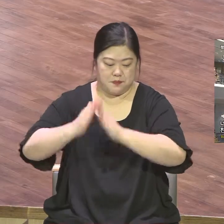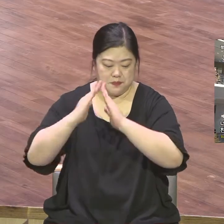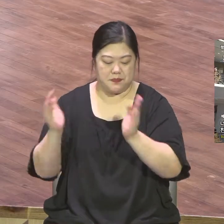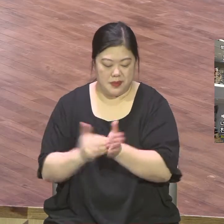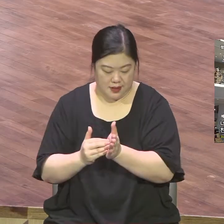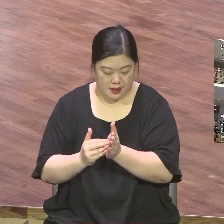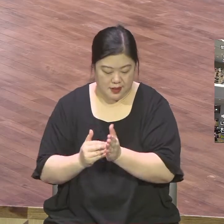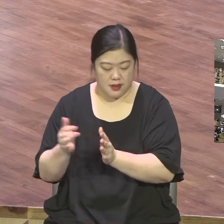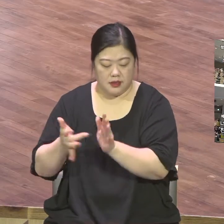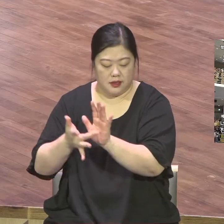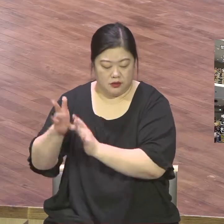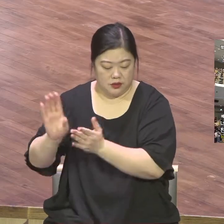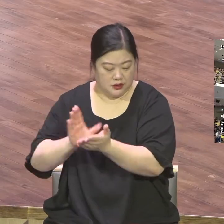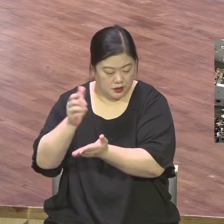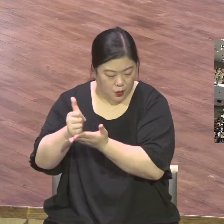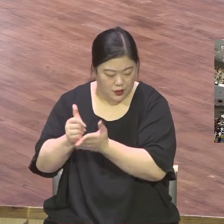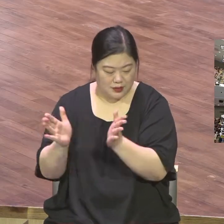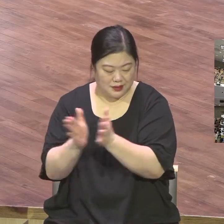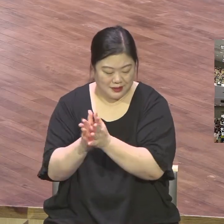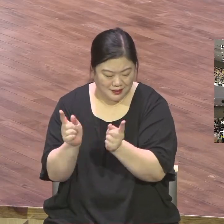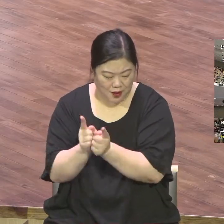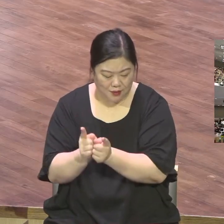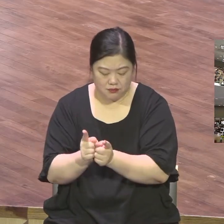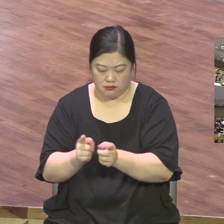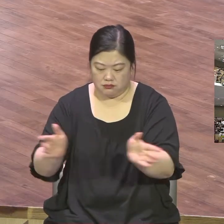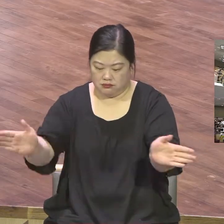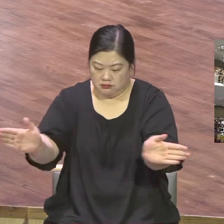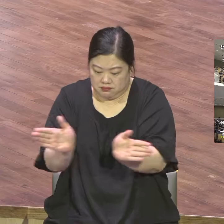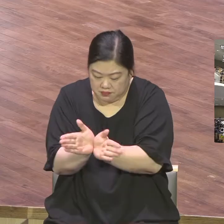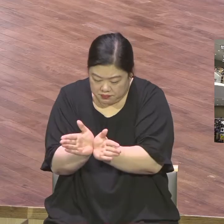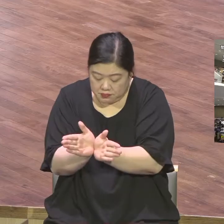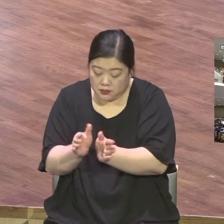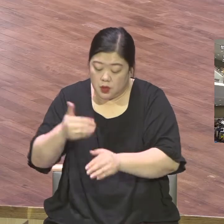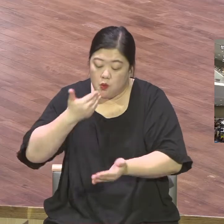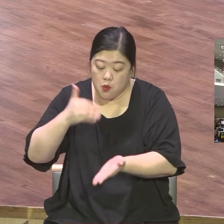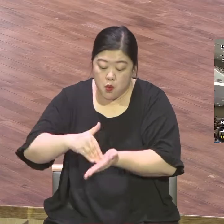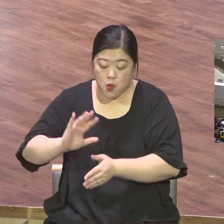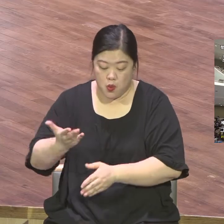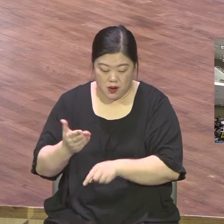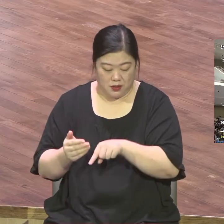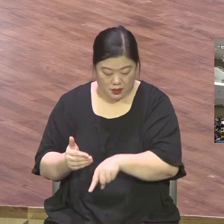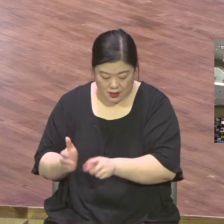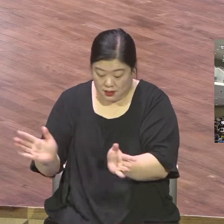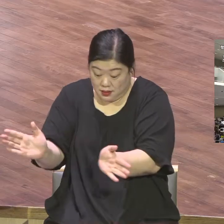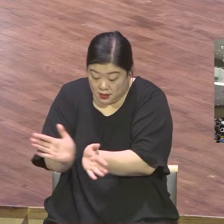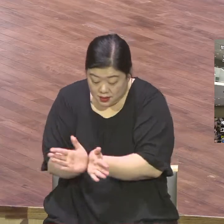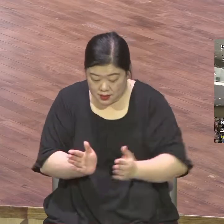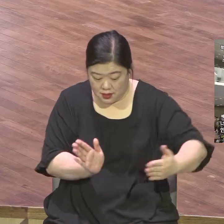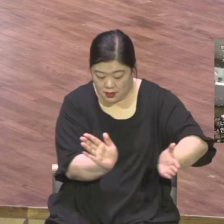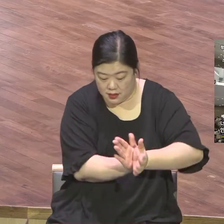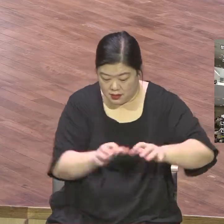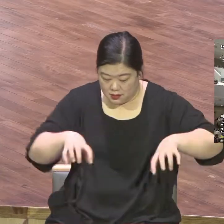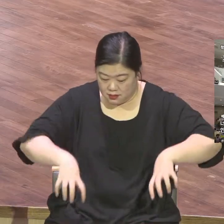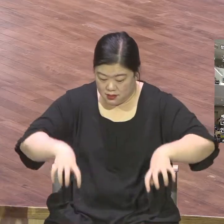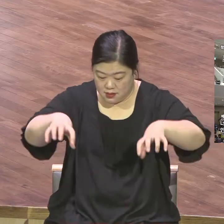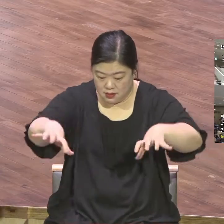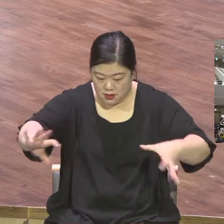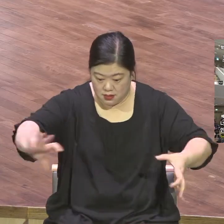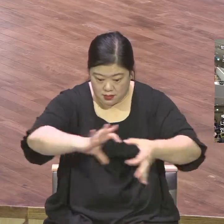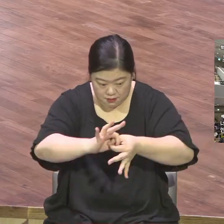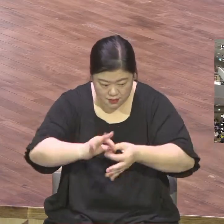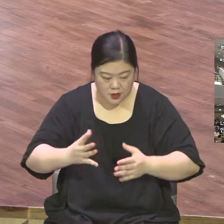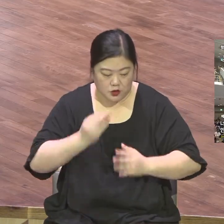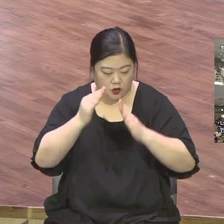그리스도 예수께서 친히 모퉁이 돌이 되셨느니라. 그의 안에서 건물마다 서로 연결하여 주 안에서 성전이 되어가고